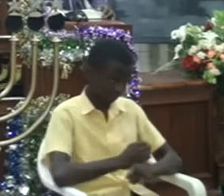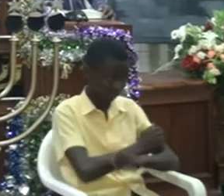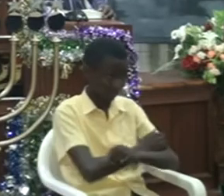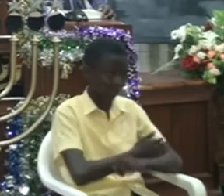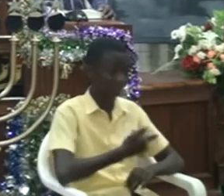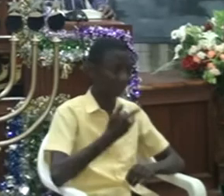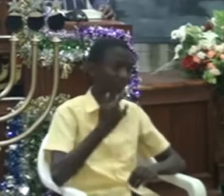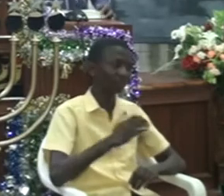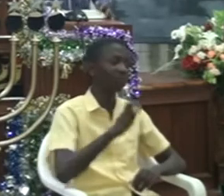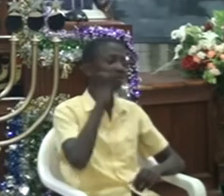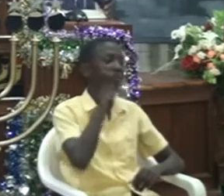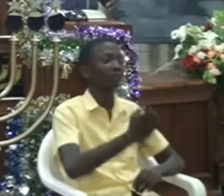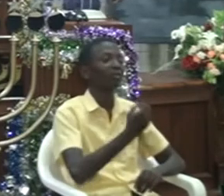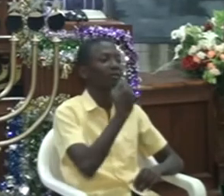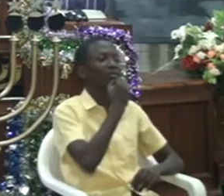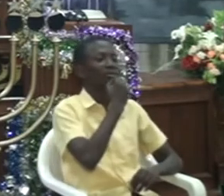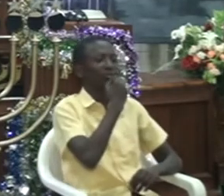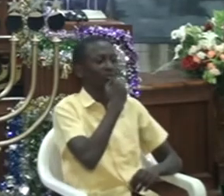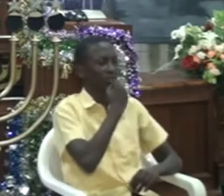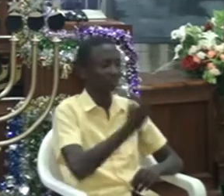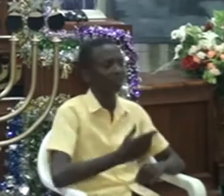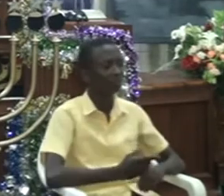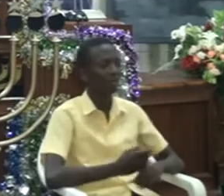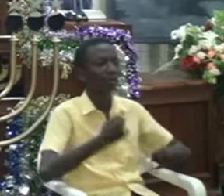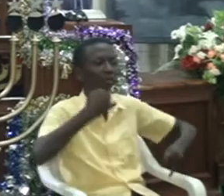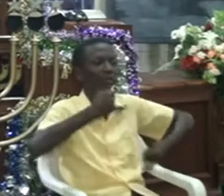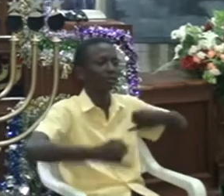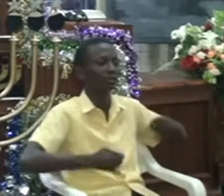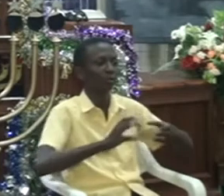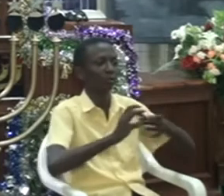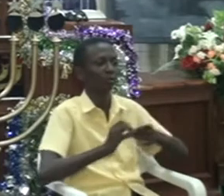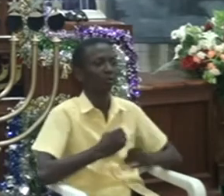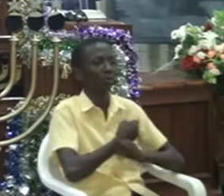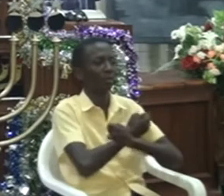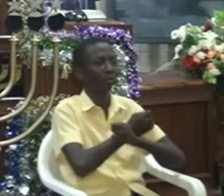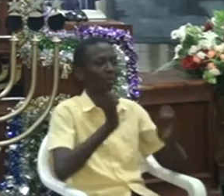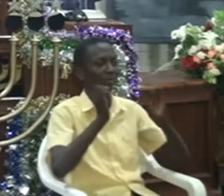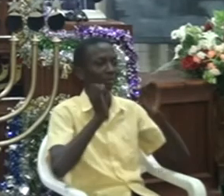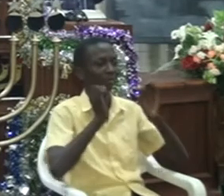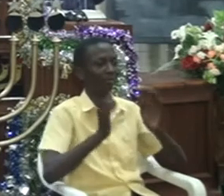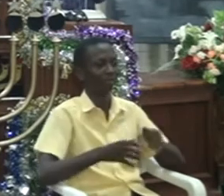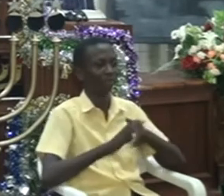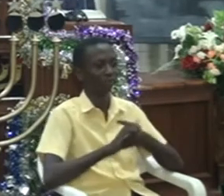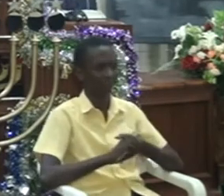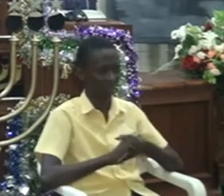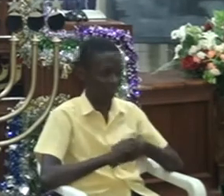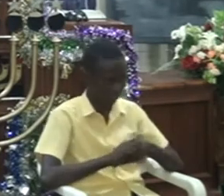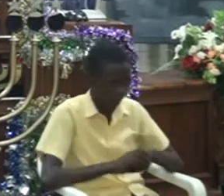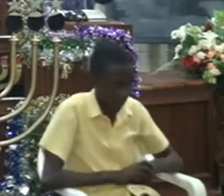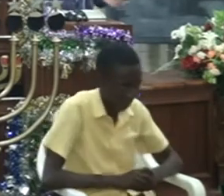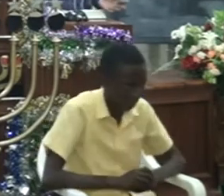exprimant la joie du salut na yeye ananja sema maneno ya kutokana na furaha ya